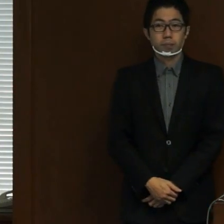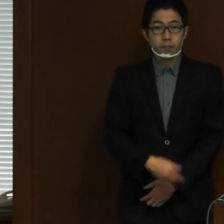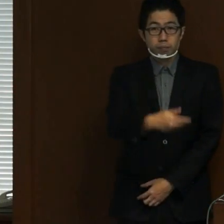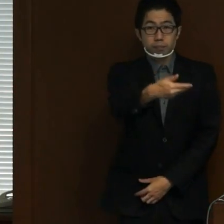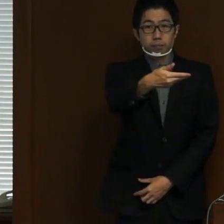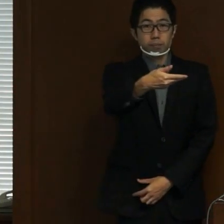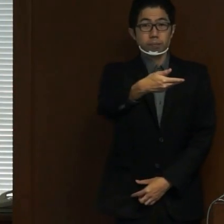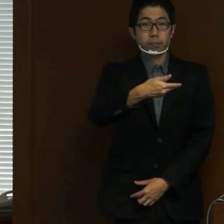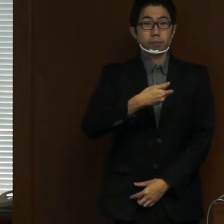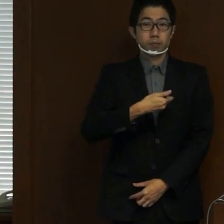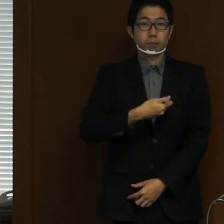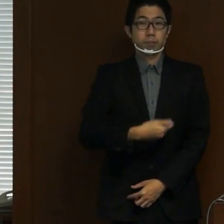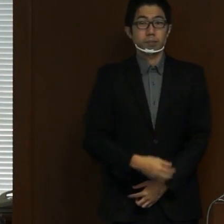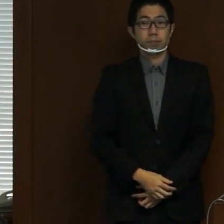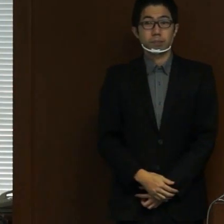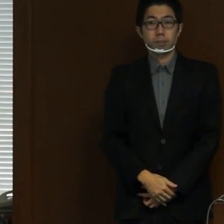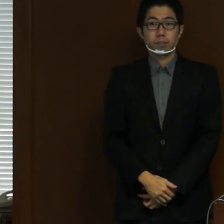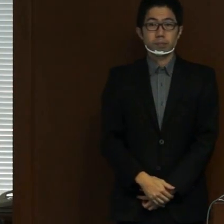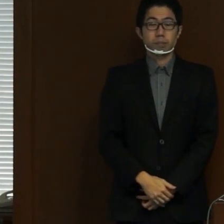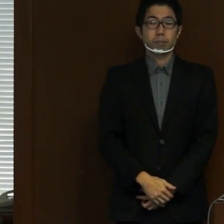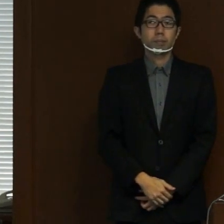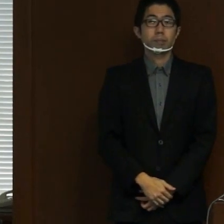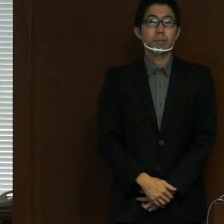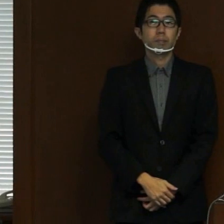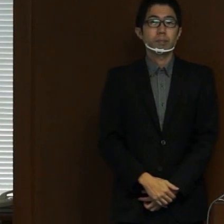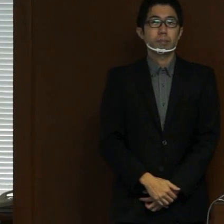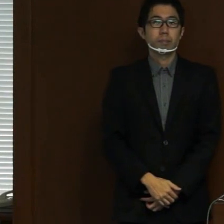はい、高田テレビ。